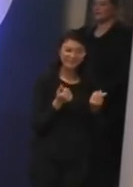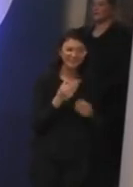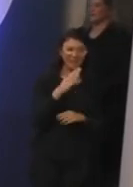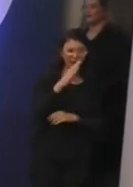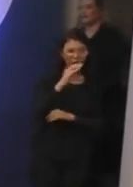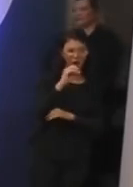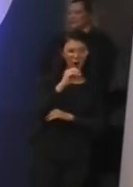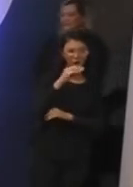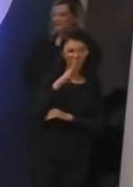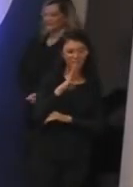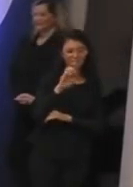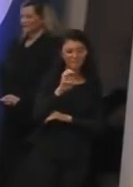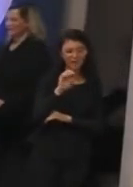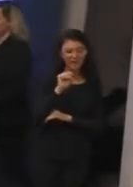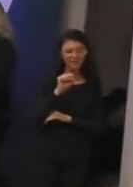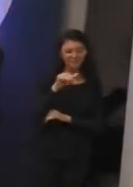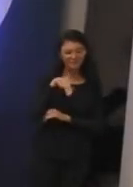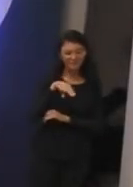Codesan.